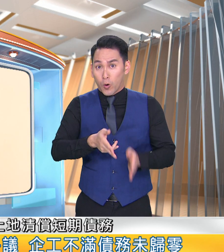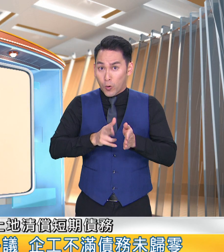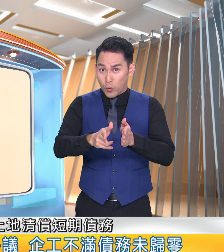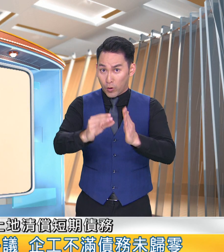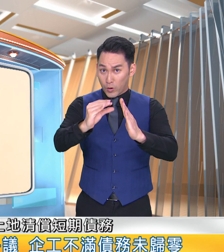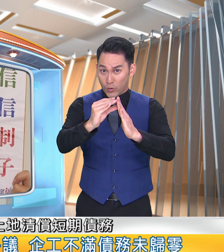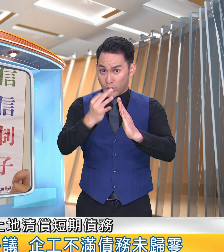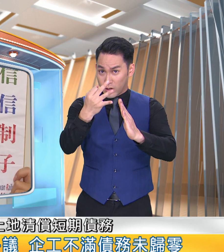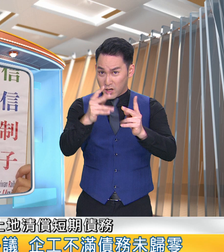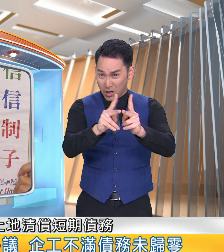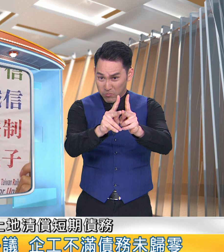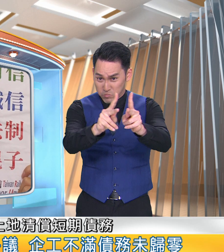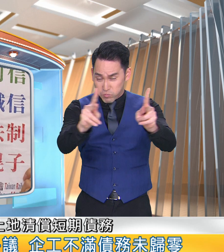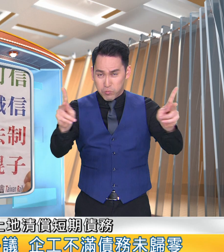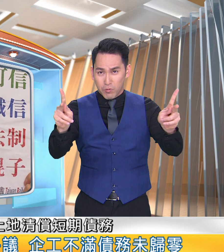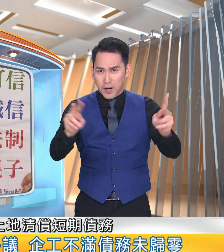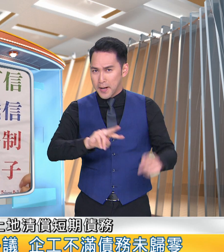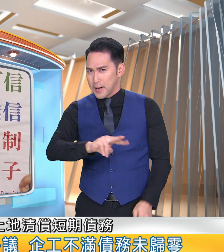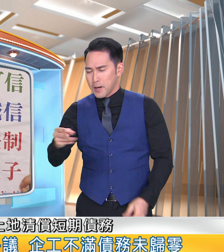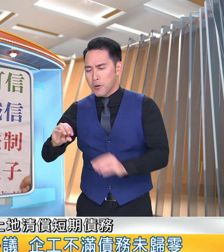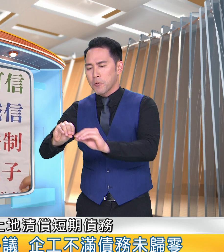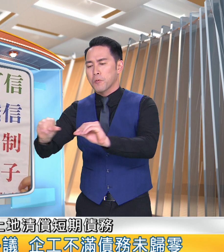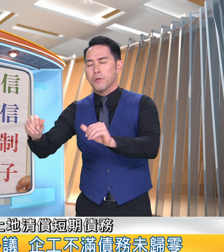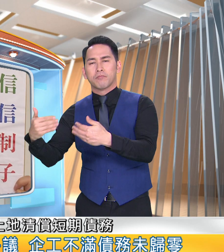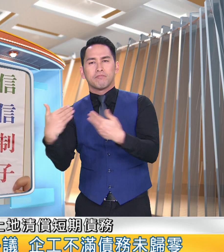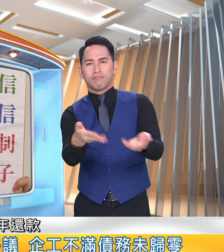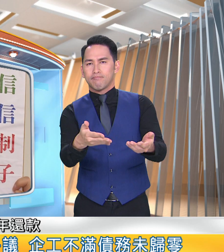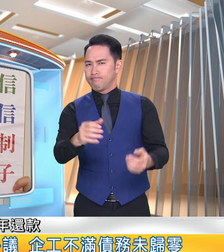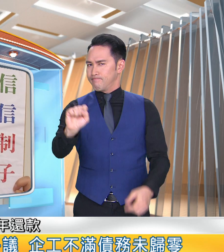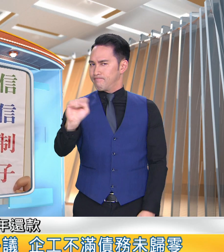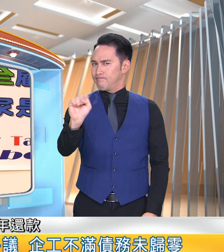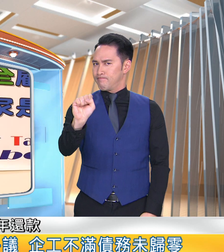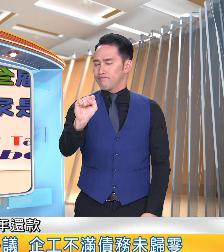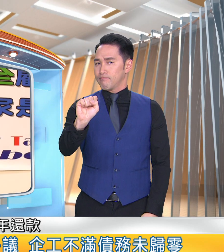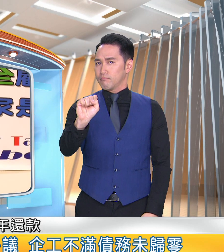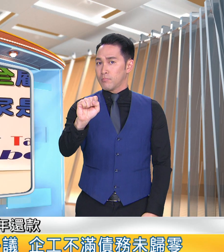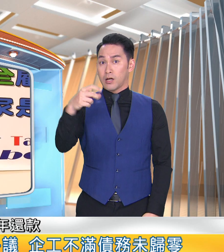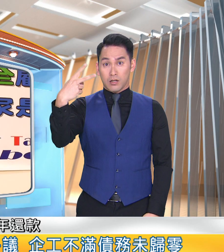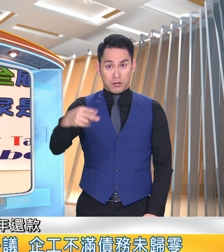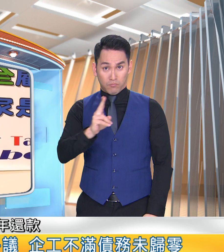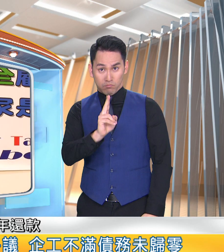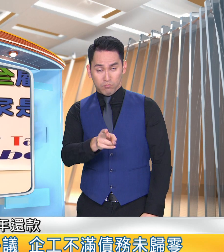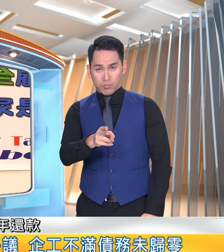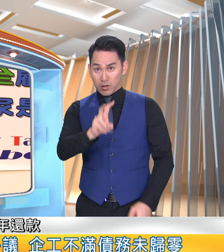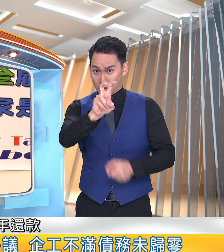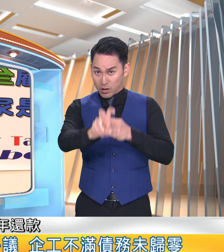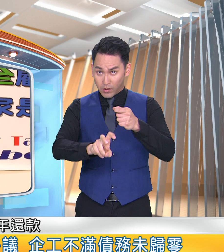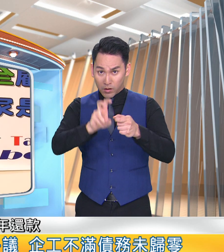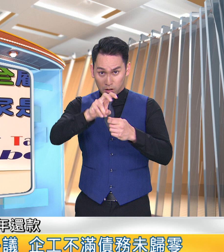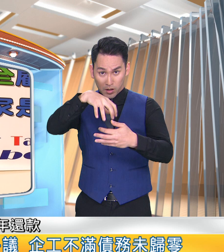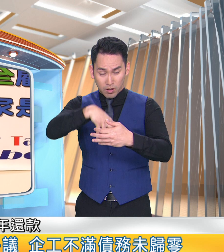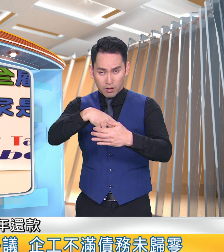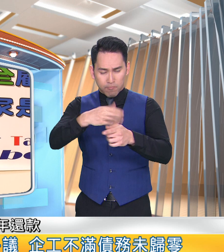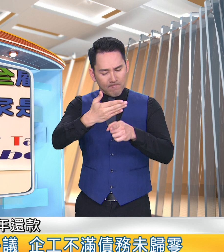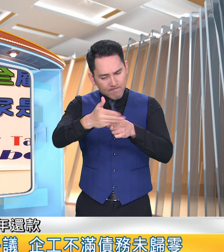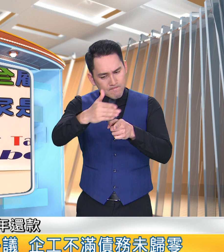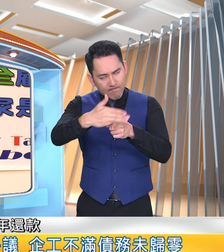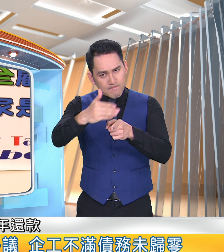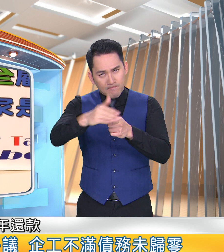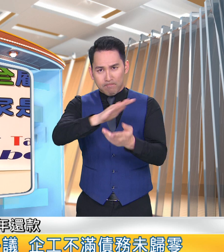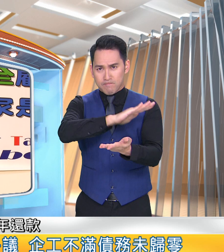台铁以土地清偿短期债务，并且要限期20年还款。